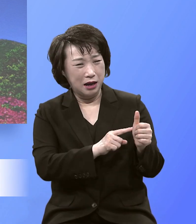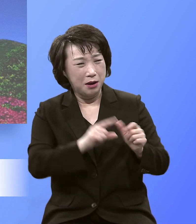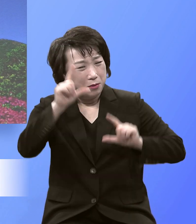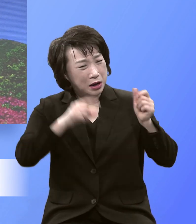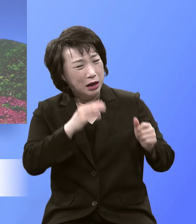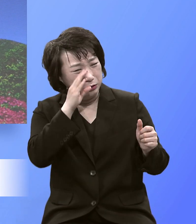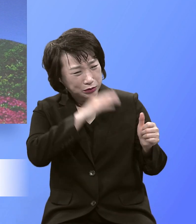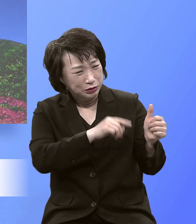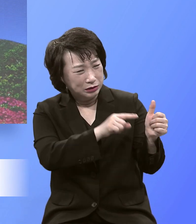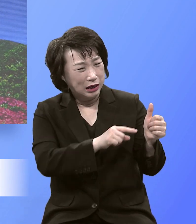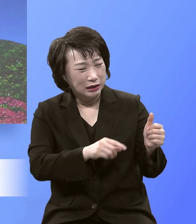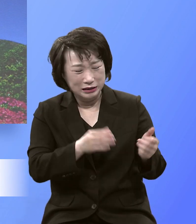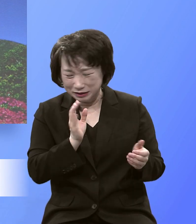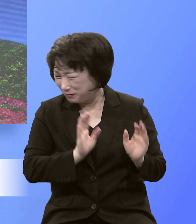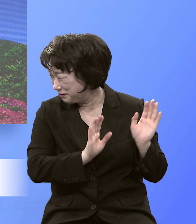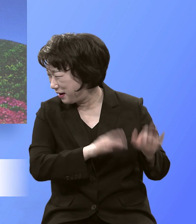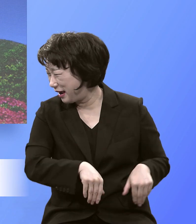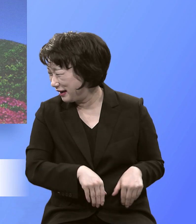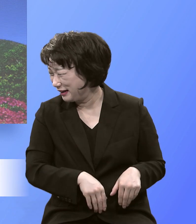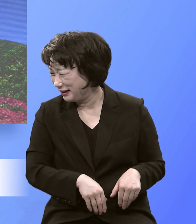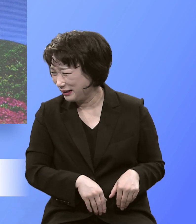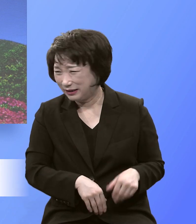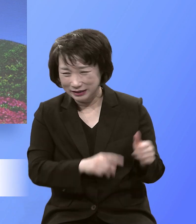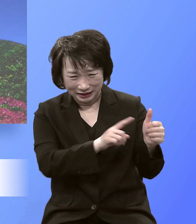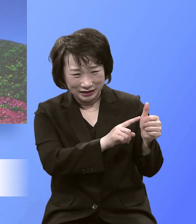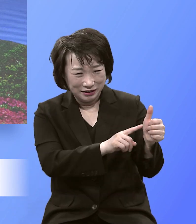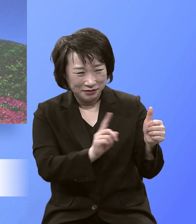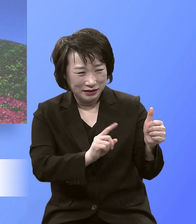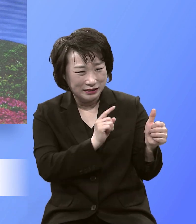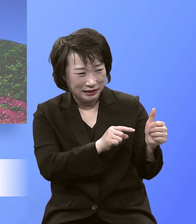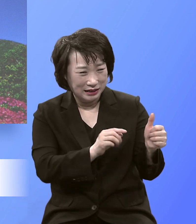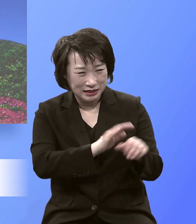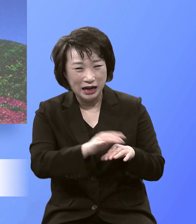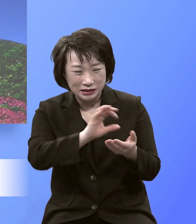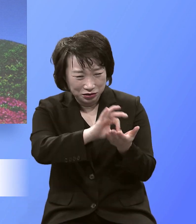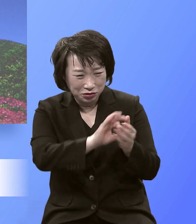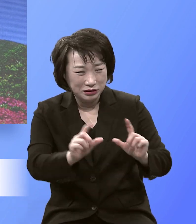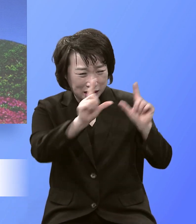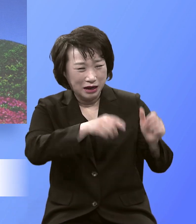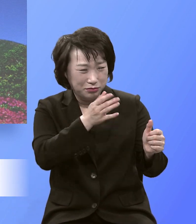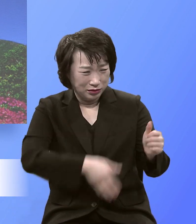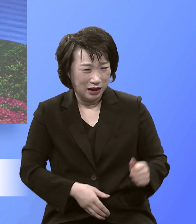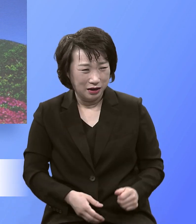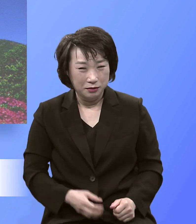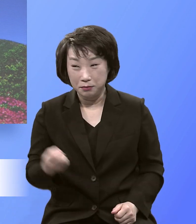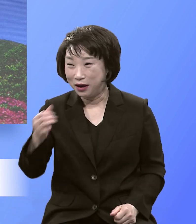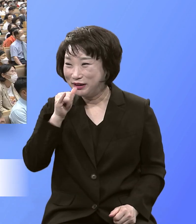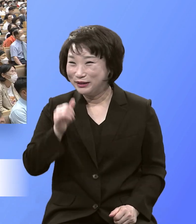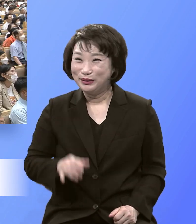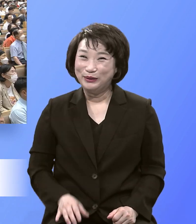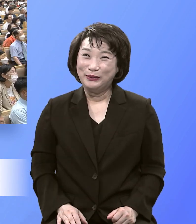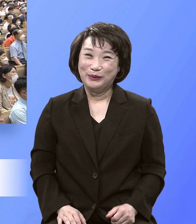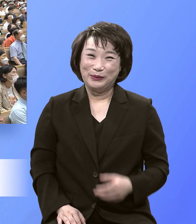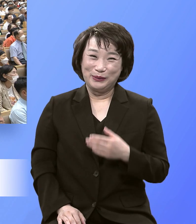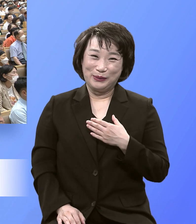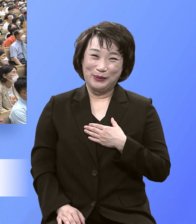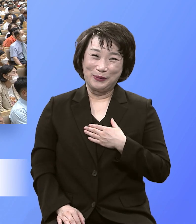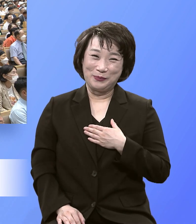뭐 그렇게 그러지 말고 대게나 좀 잘 쓰고 살아요.